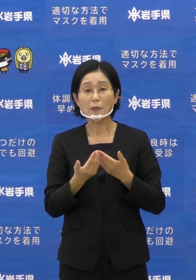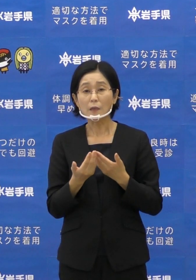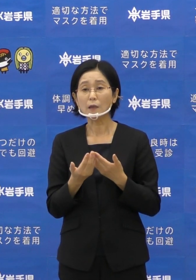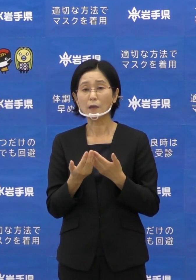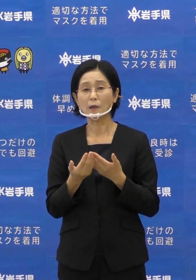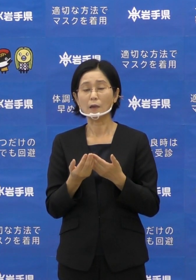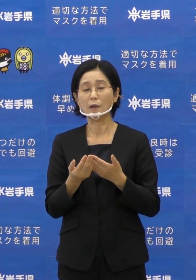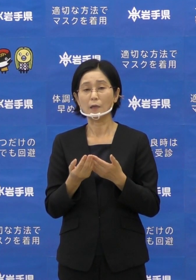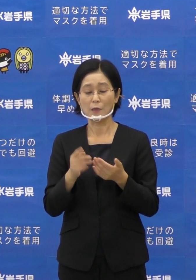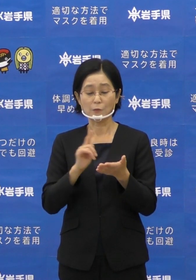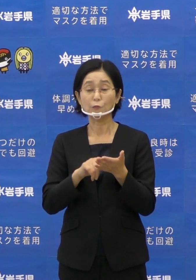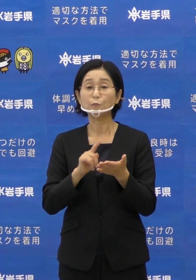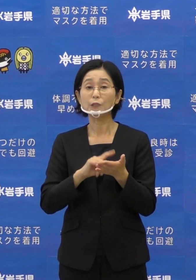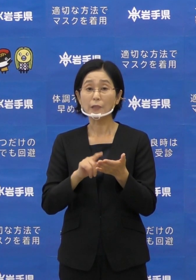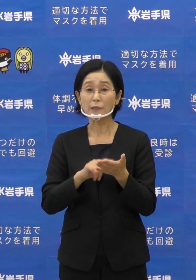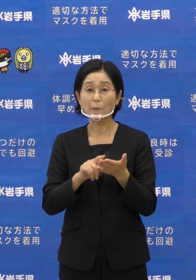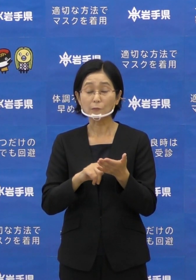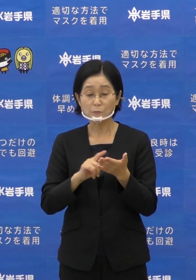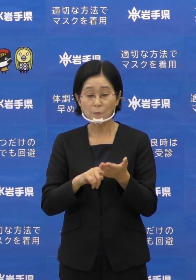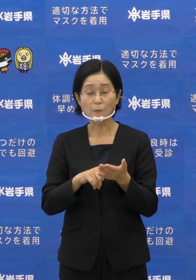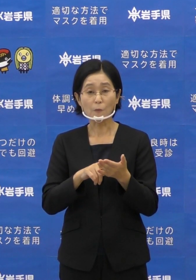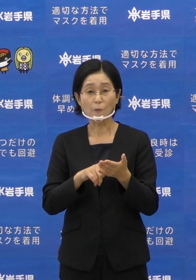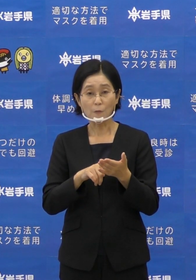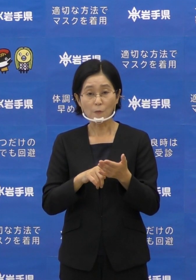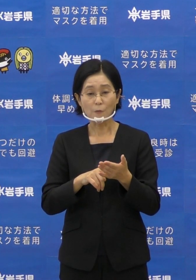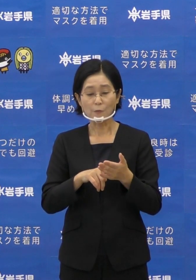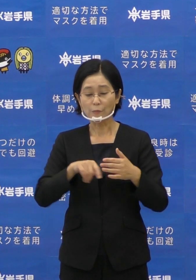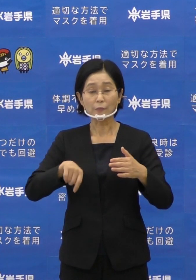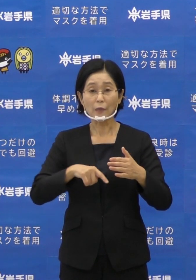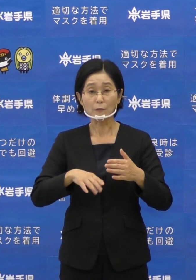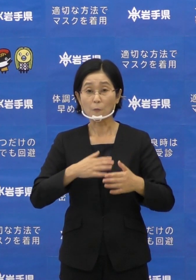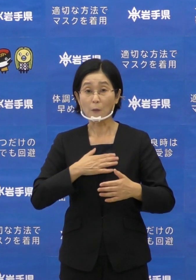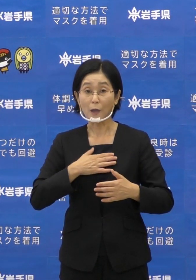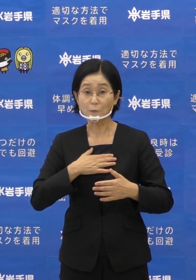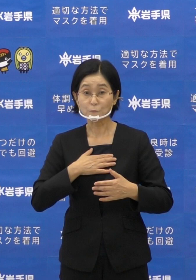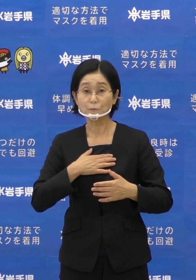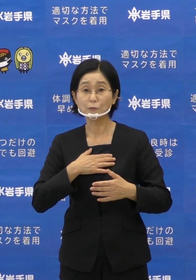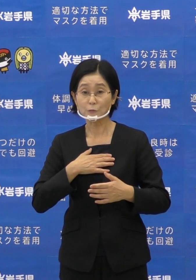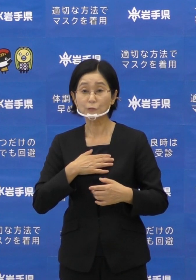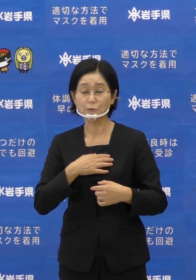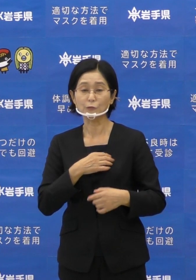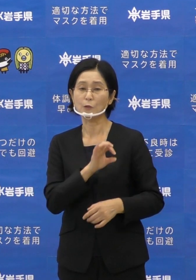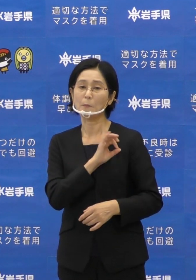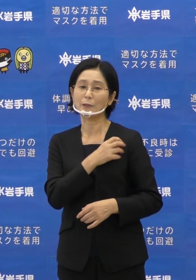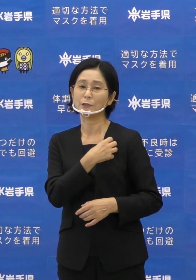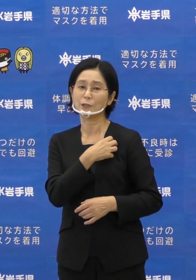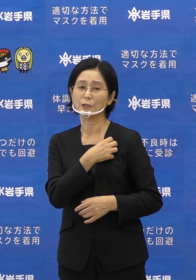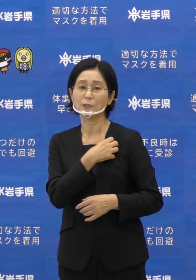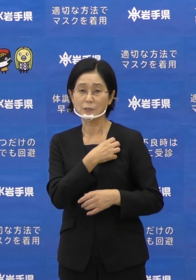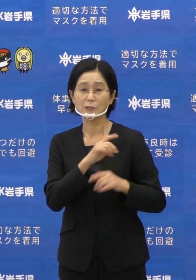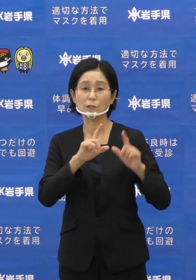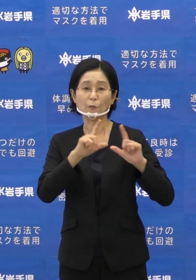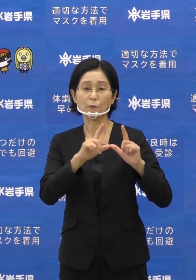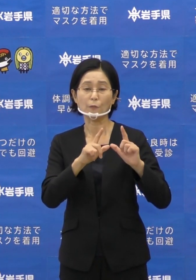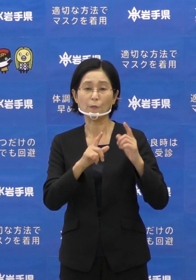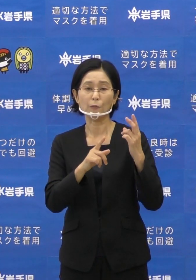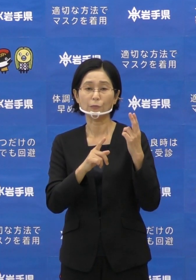東京オリンピックパラリンピックのこの、ロゴのバッジを今日はしているんですけれども、